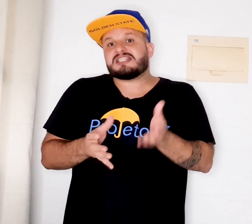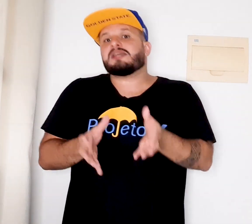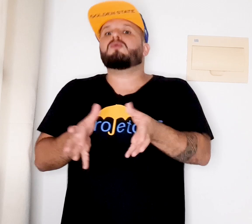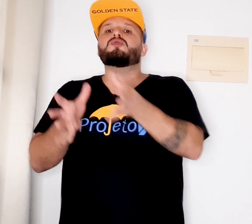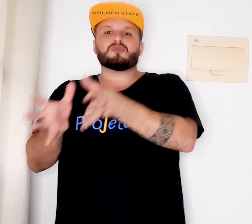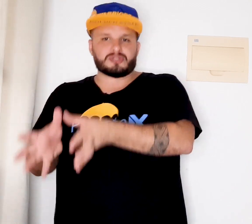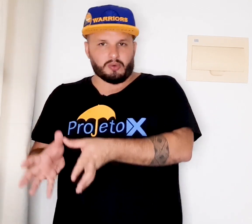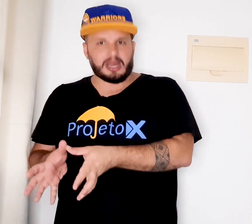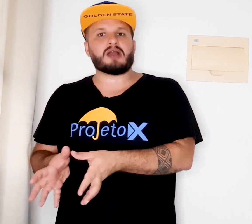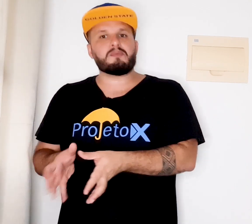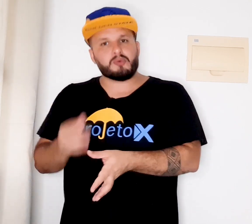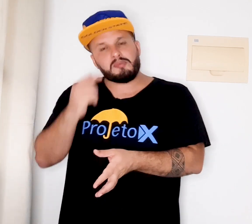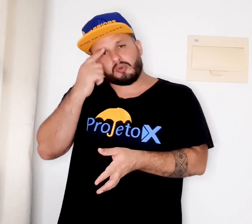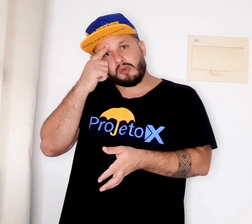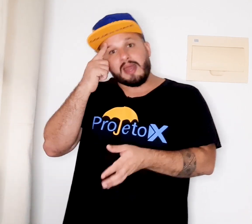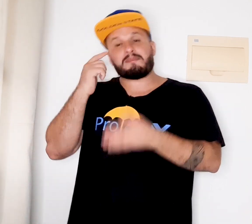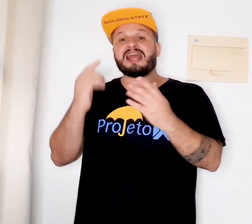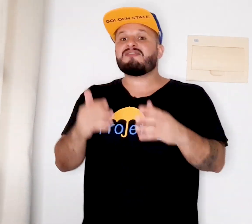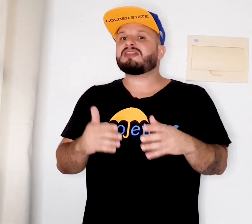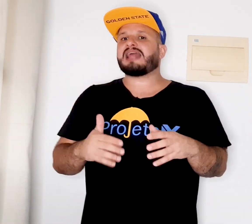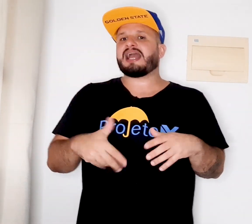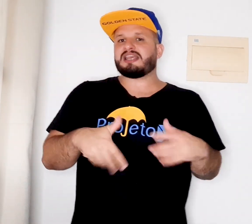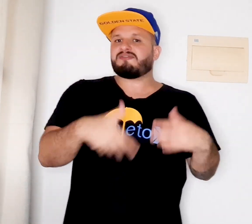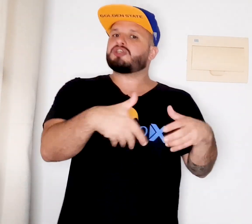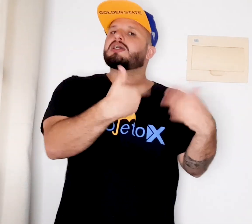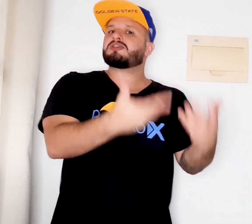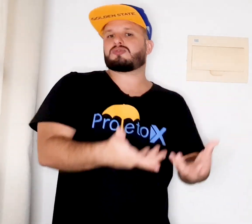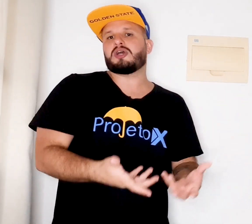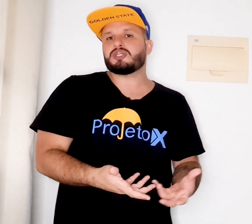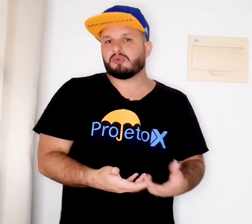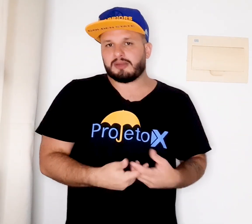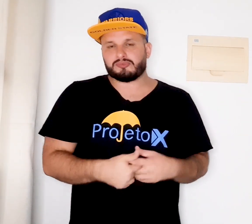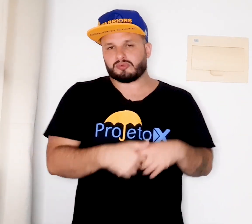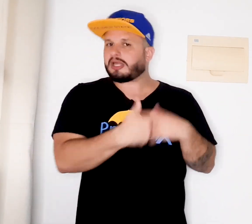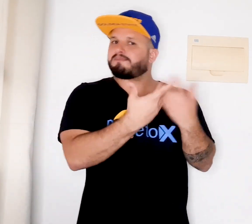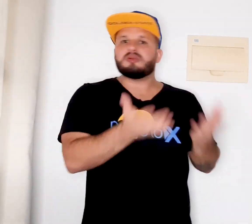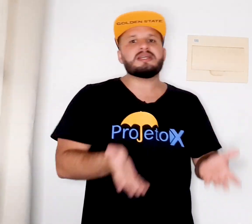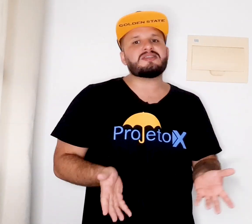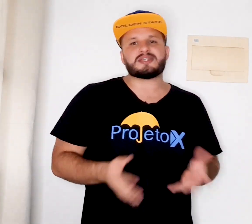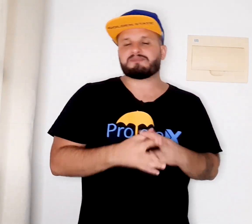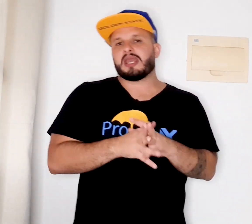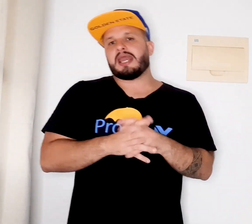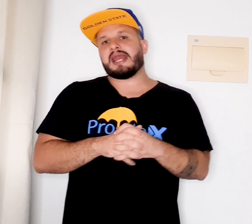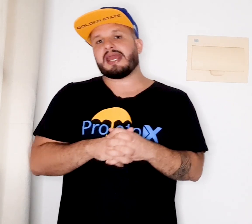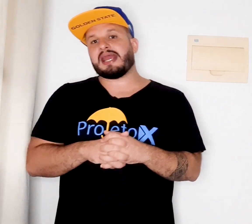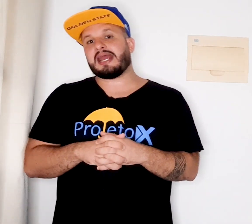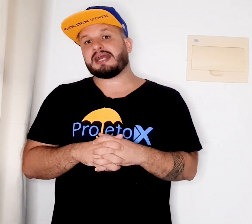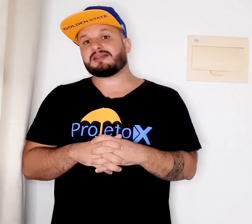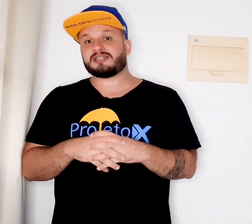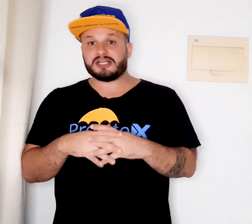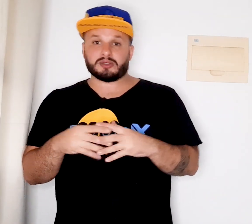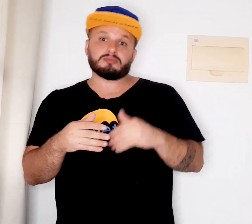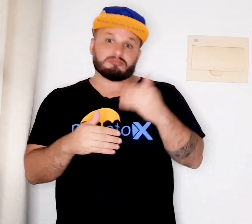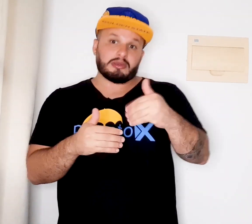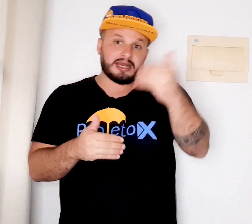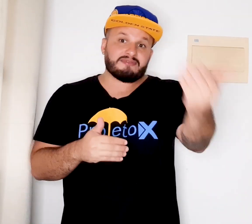fazem uso do seu cargo público para evitar que investigações no âmbito da polícia sejam